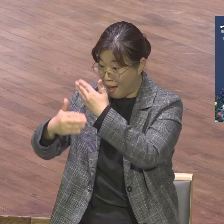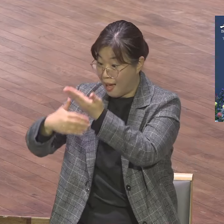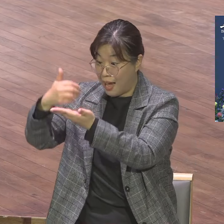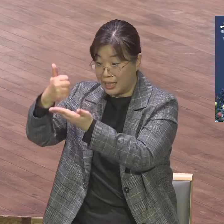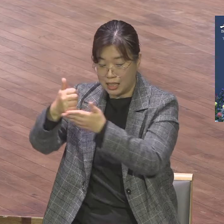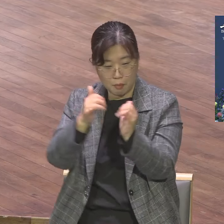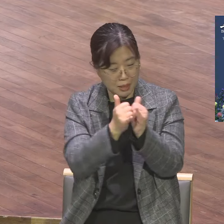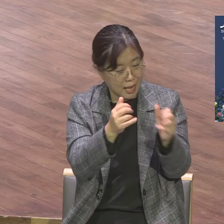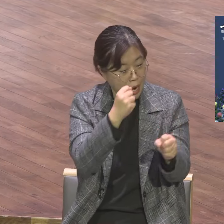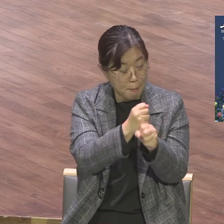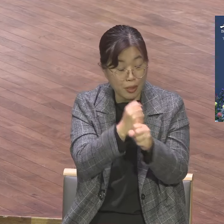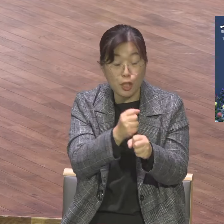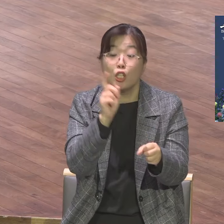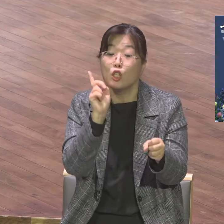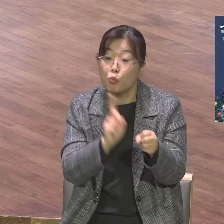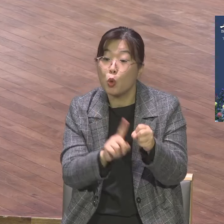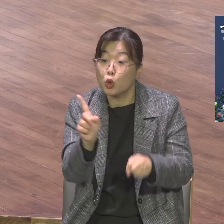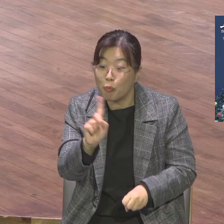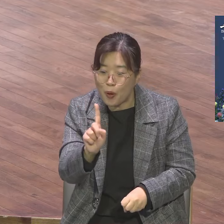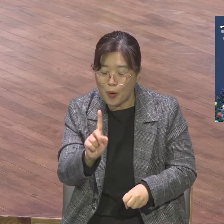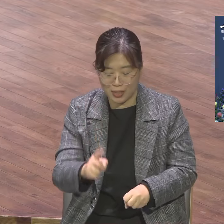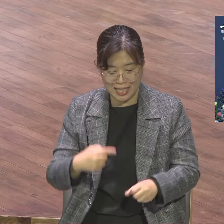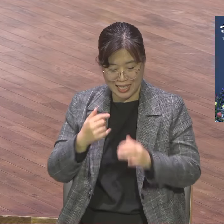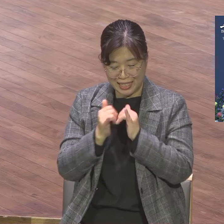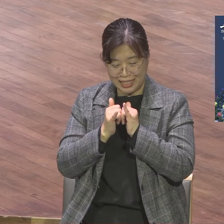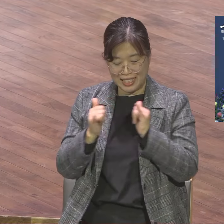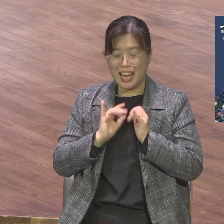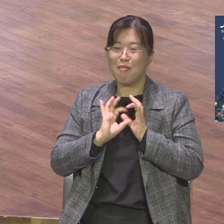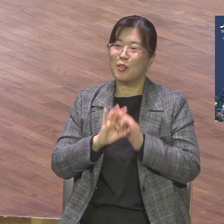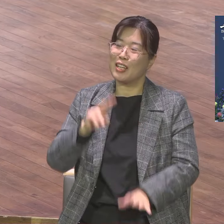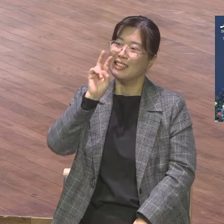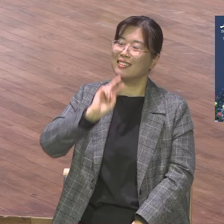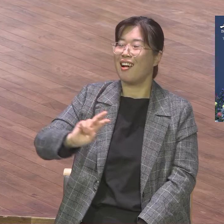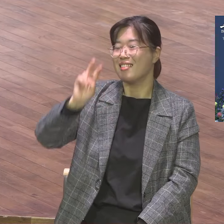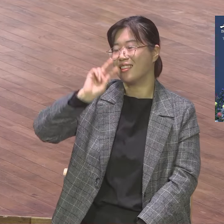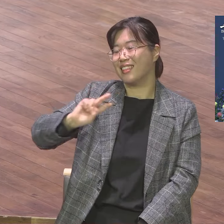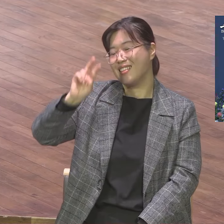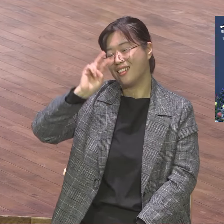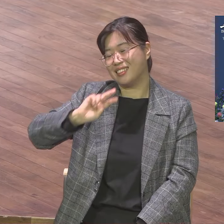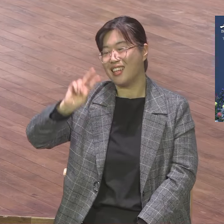위해서요. 우리 찬양하잖아요. 하나님을 찬양하잖아요. 하나님 제일 기뻐하세요.